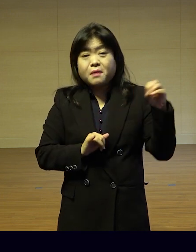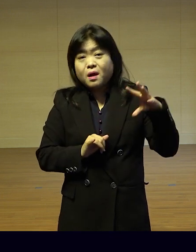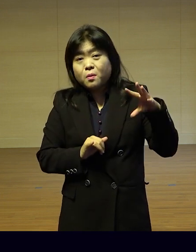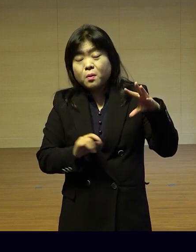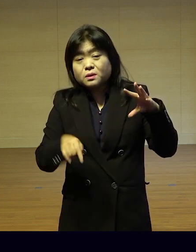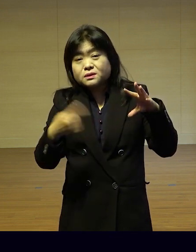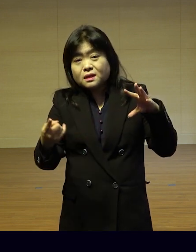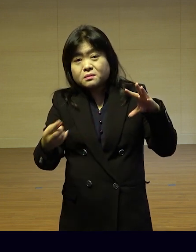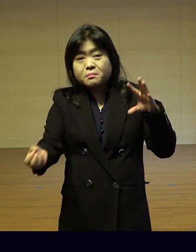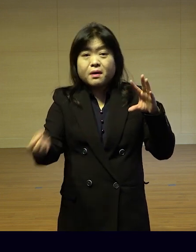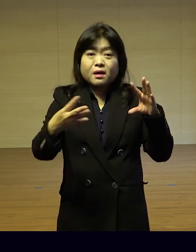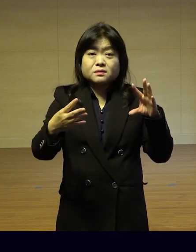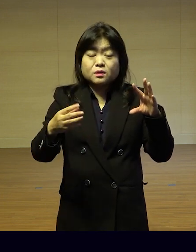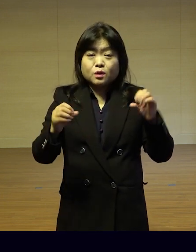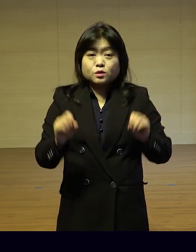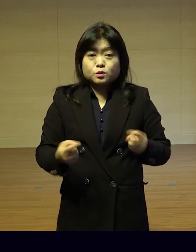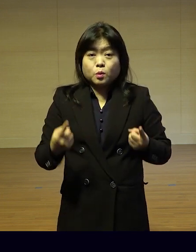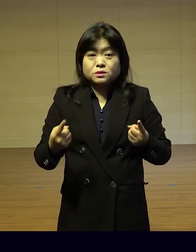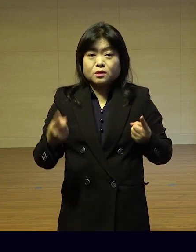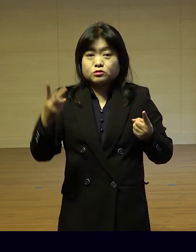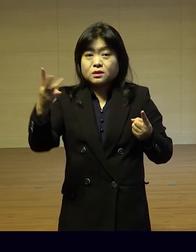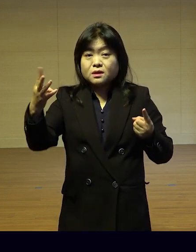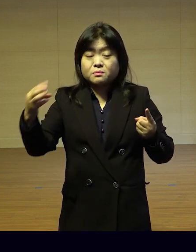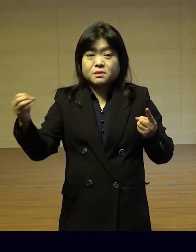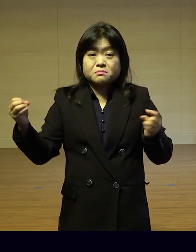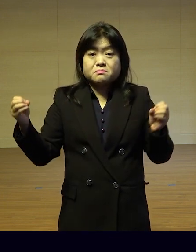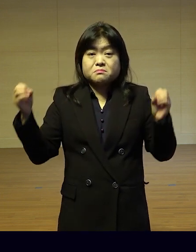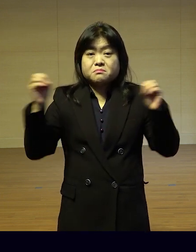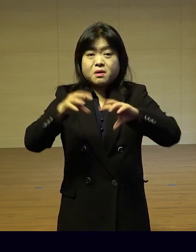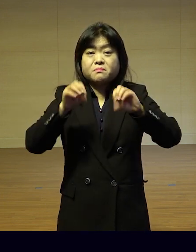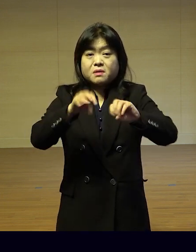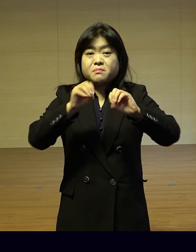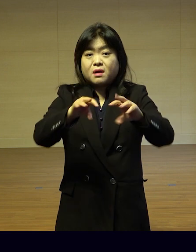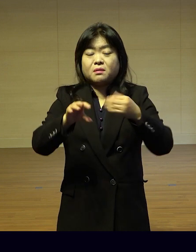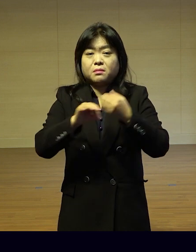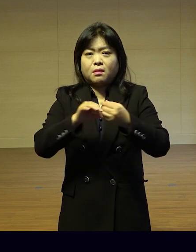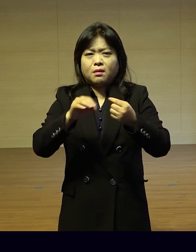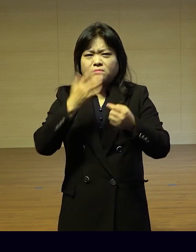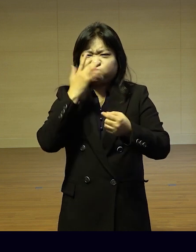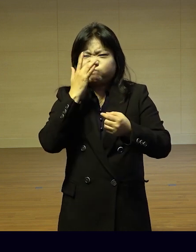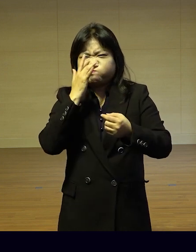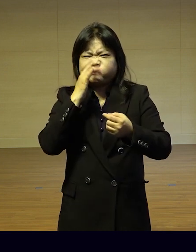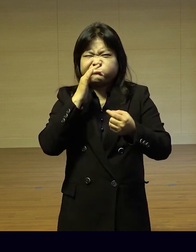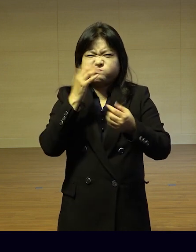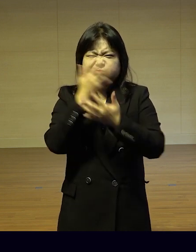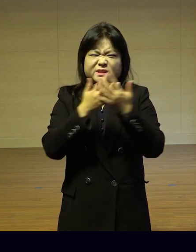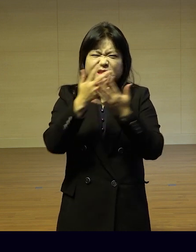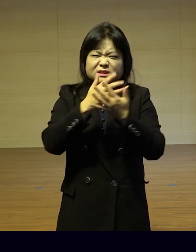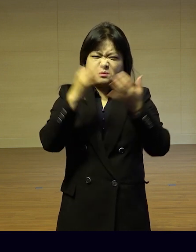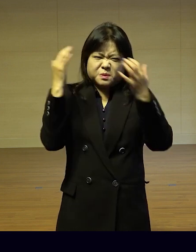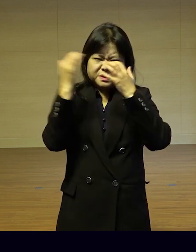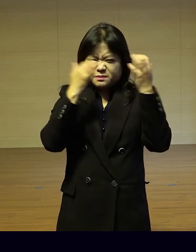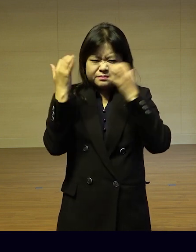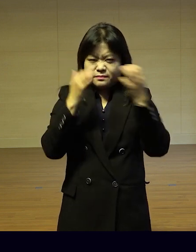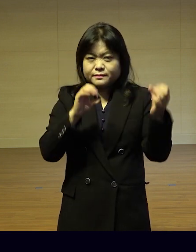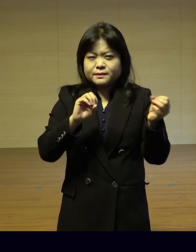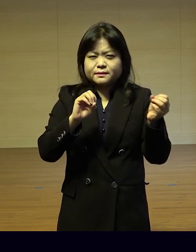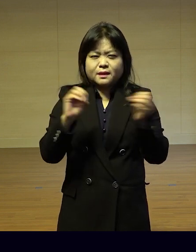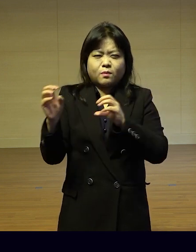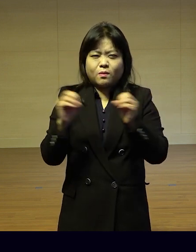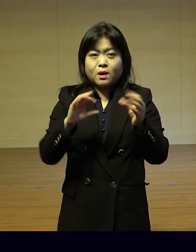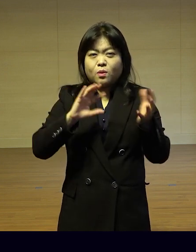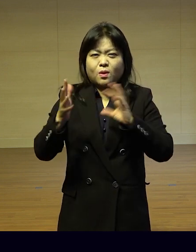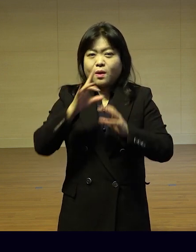다음 사람이 말을 해야지 동시에 두 사람, 세 사람 얘기하면은 의사 전달이 되지 않고 대화나 토론이 이어질 수가